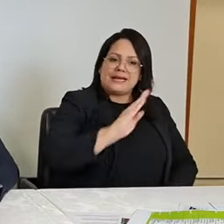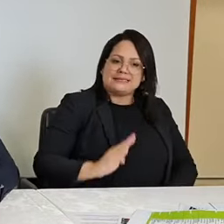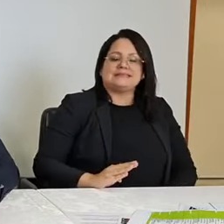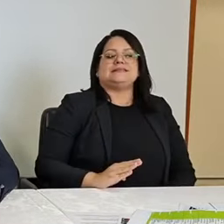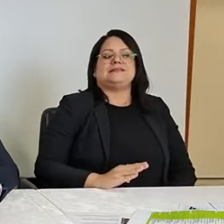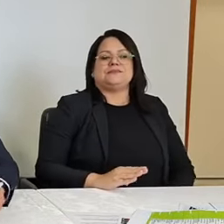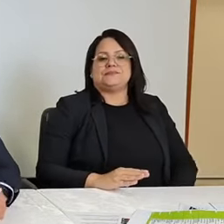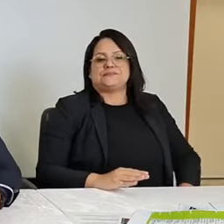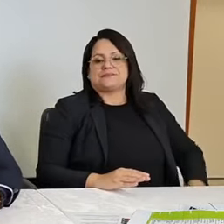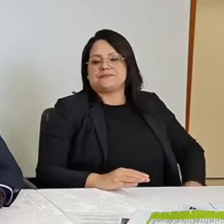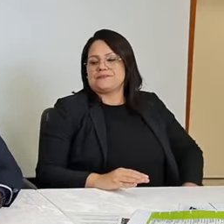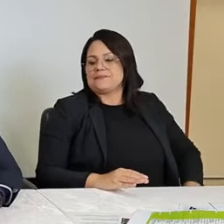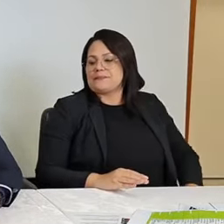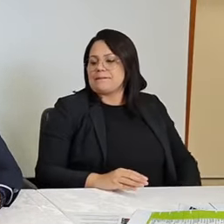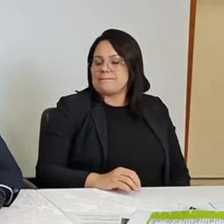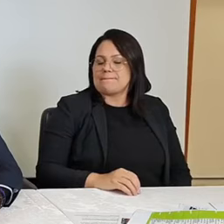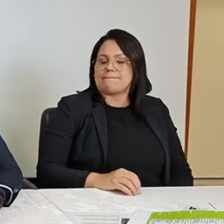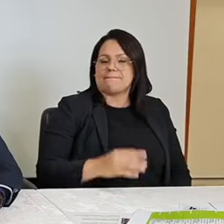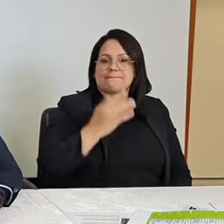fazer justiça,